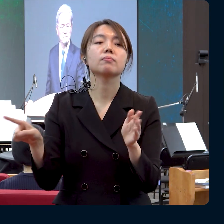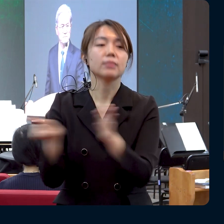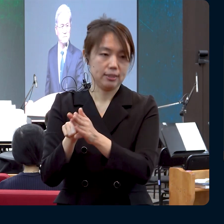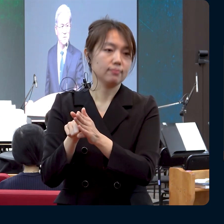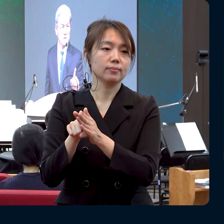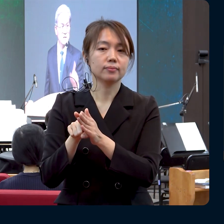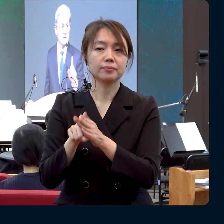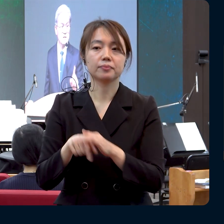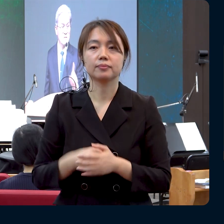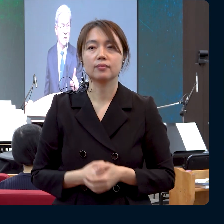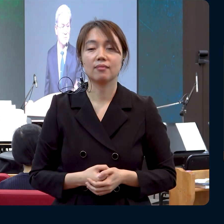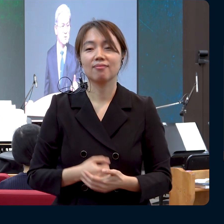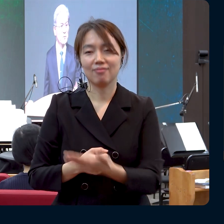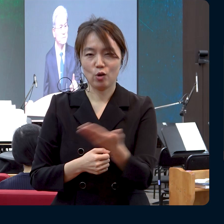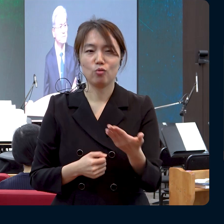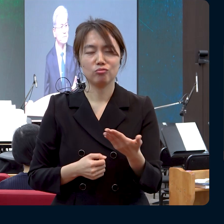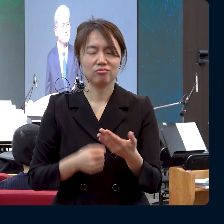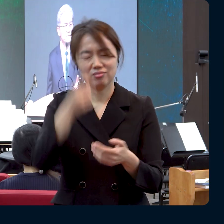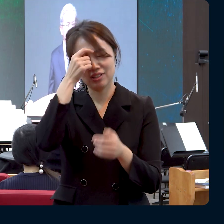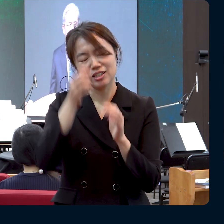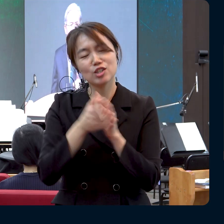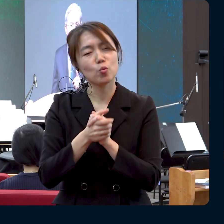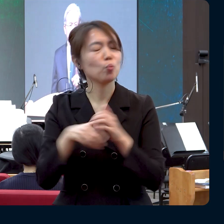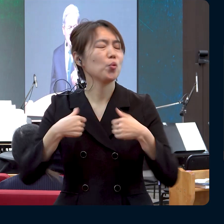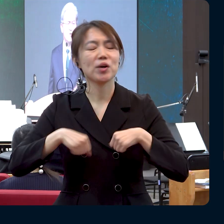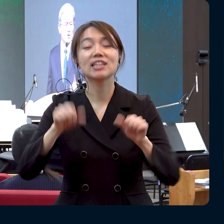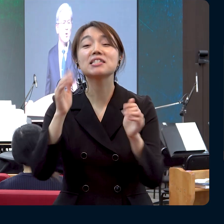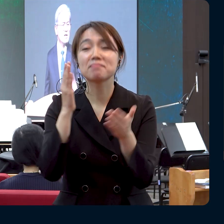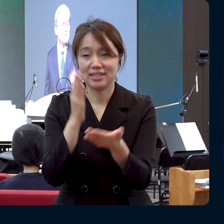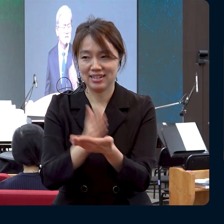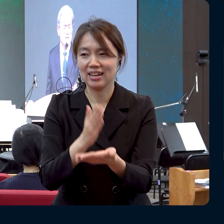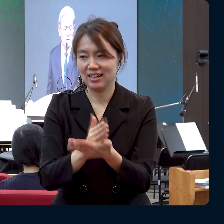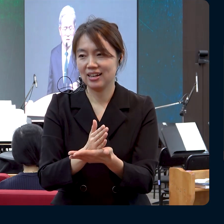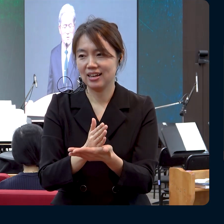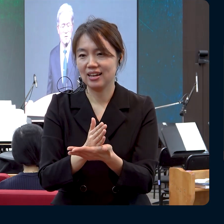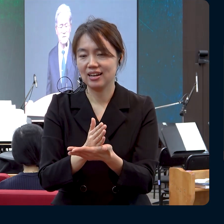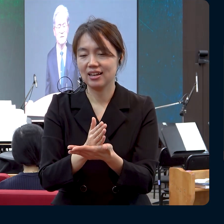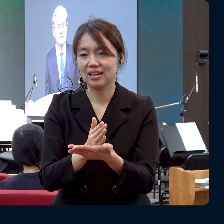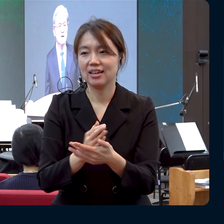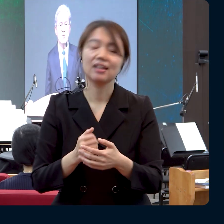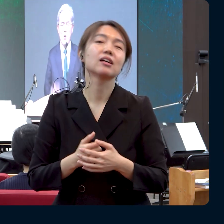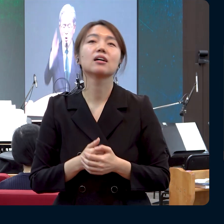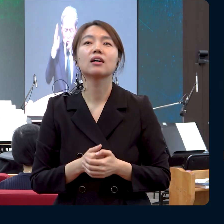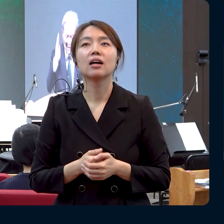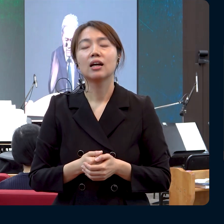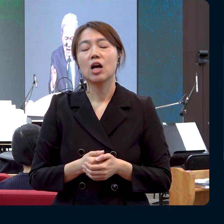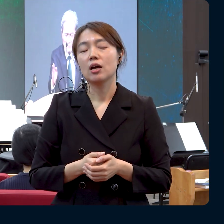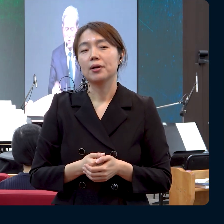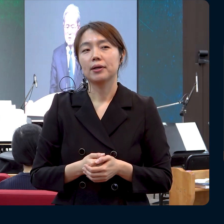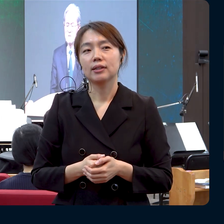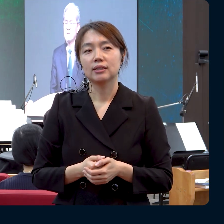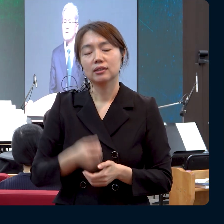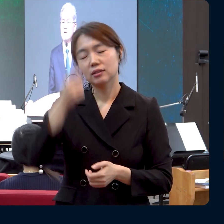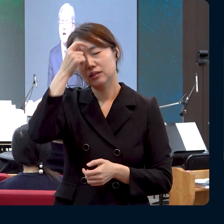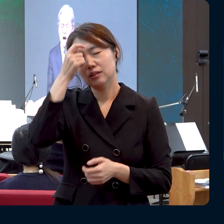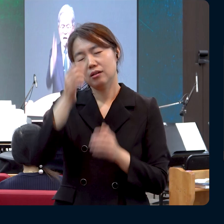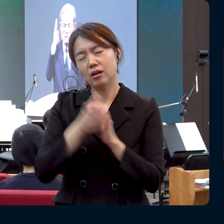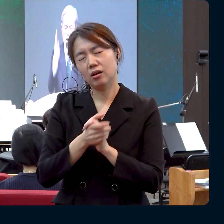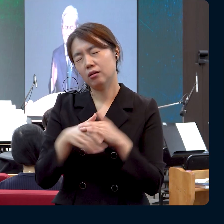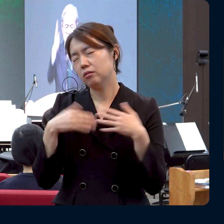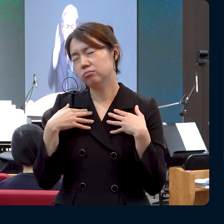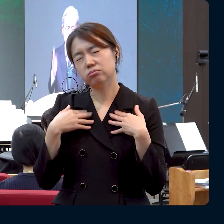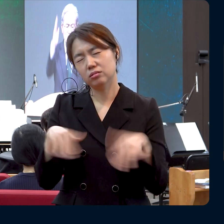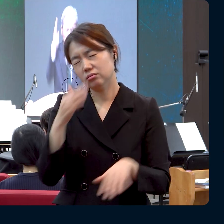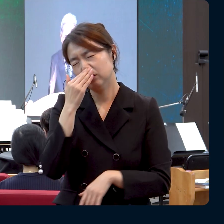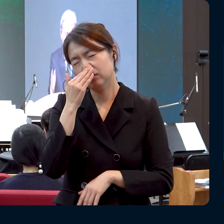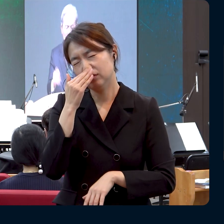여러분, 그러니까 지치지 마십시오. 이거 기도하다 지치지 마십시오. 포기하지 마십시오. 하나님과